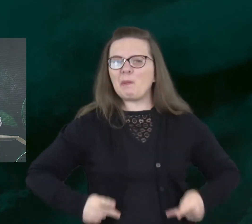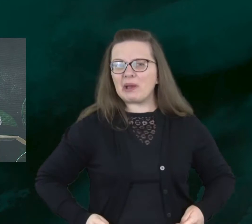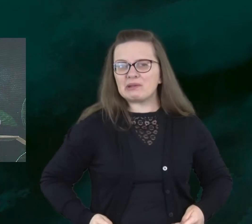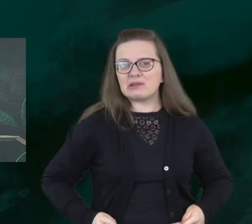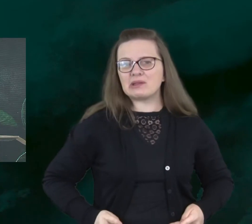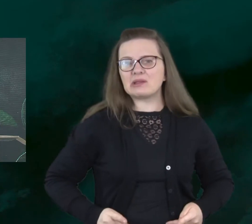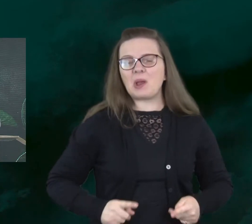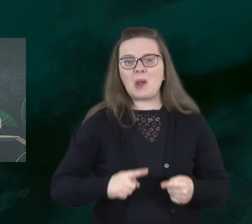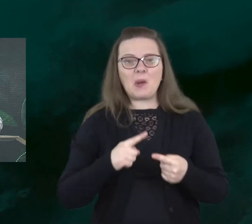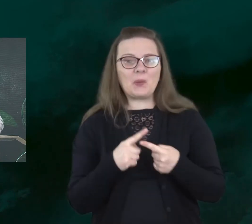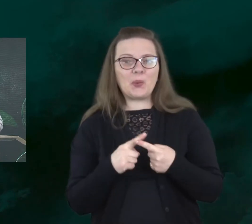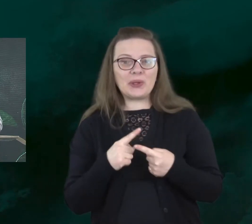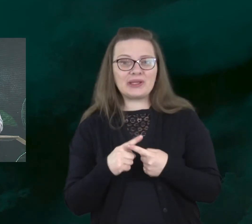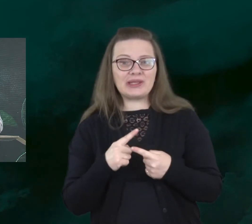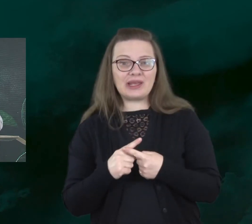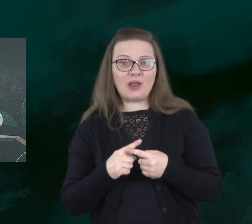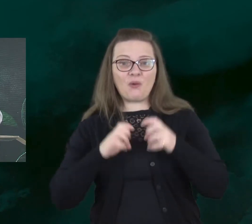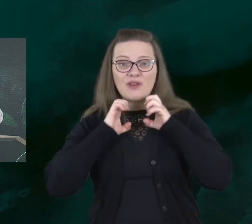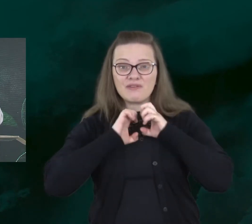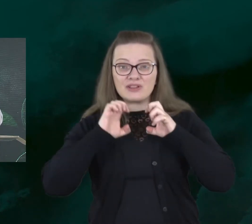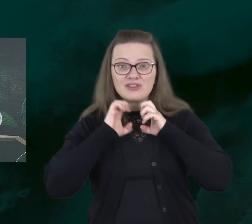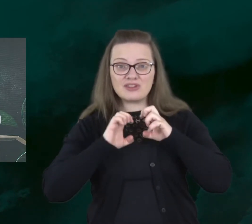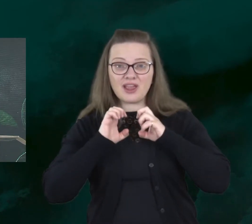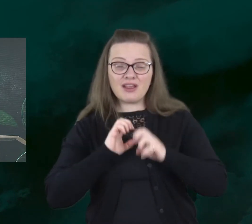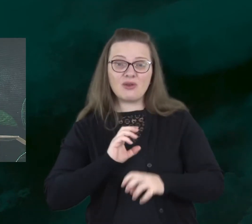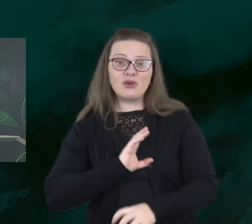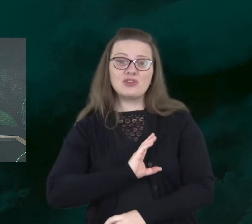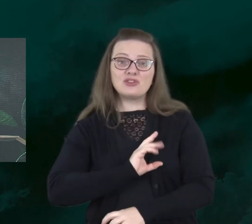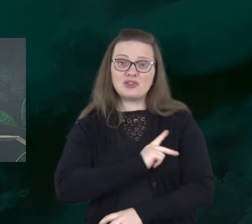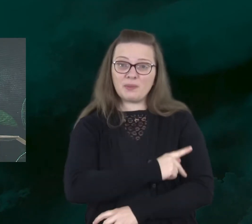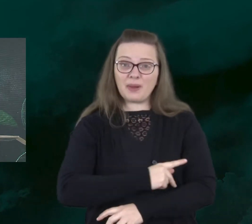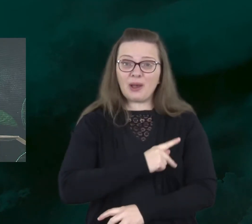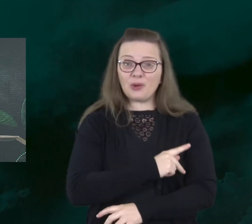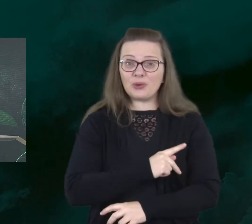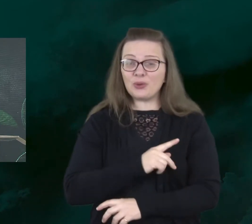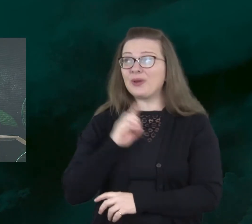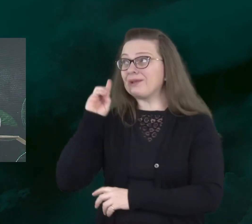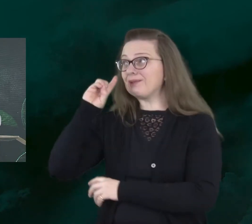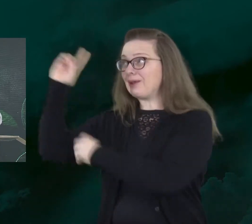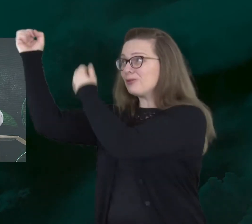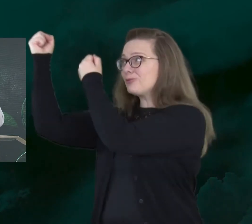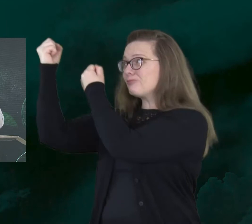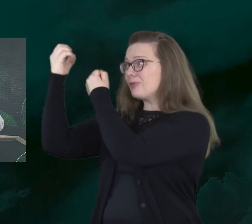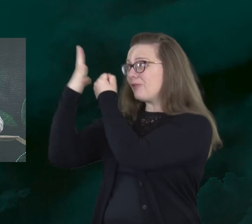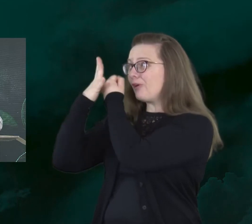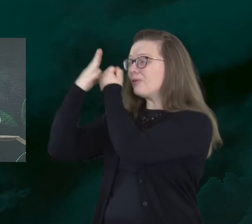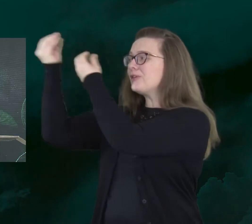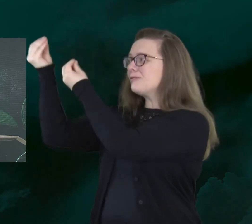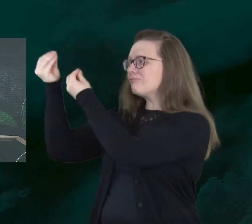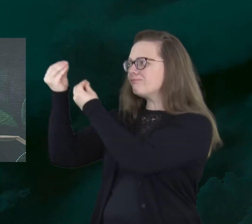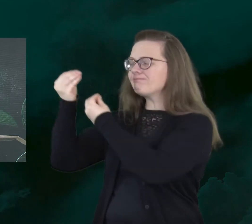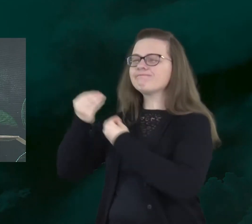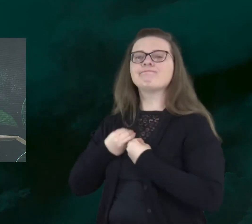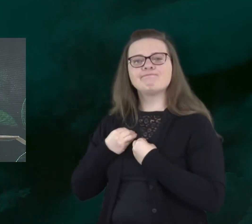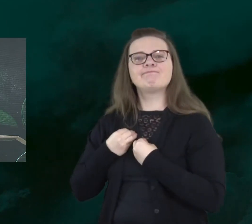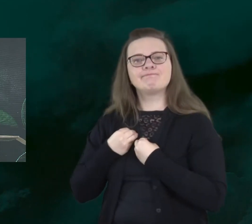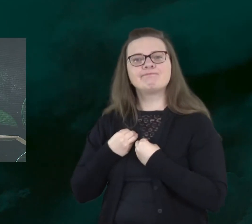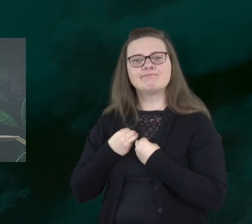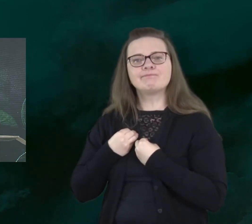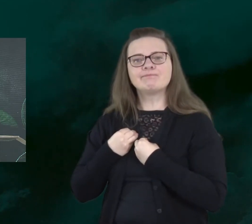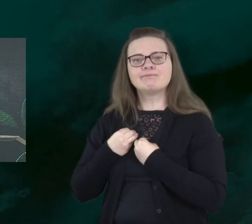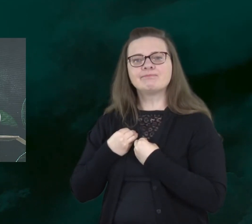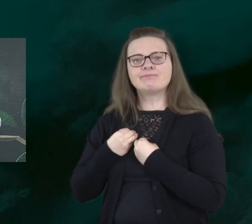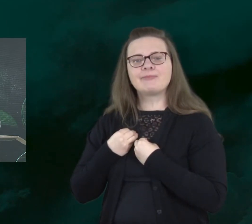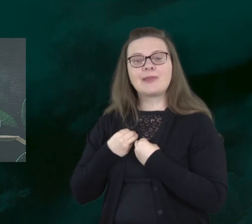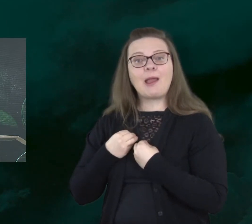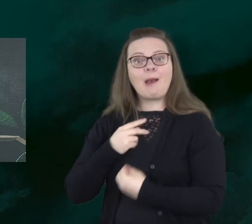revelação de Jesus Cristo. Paulo era essa única pessoa que recebeu diretamente